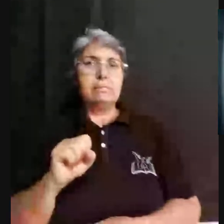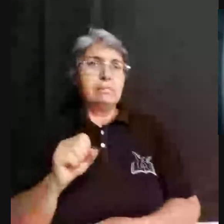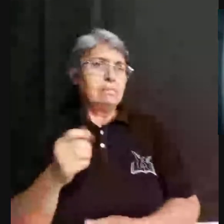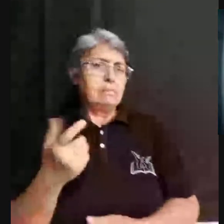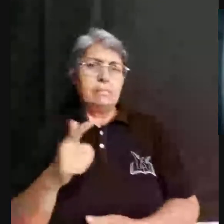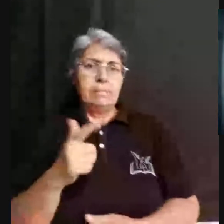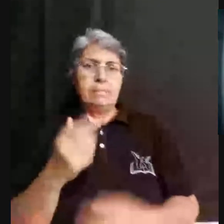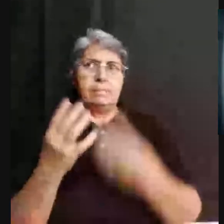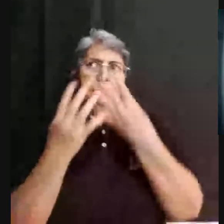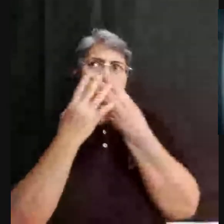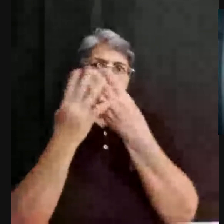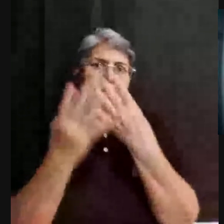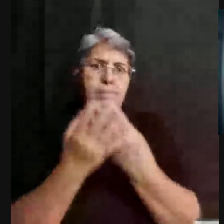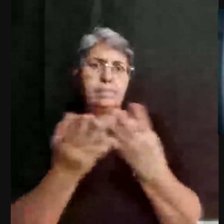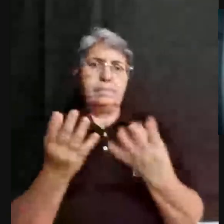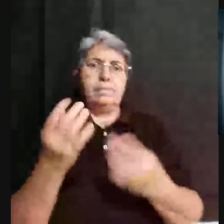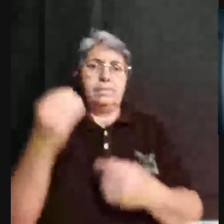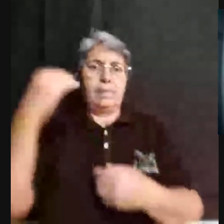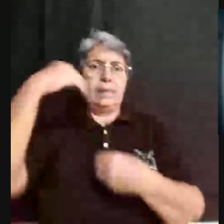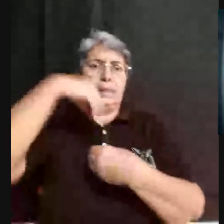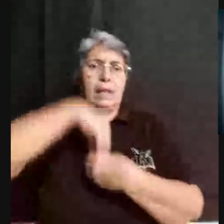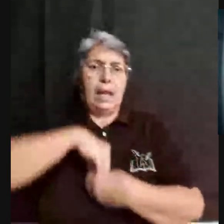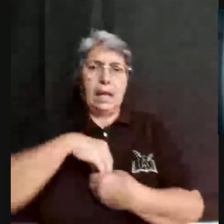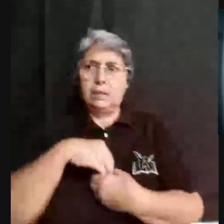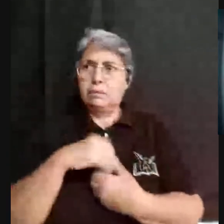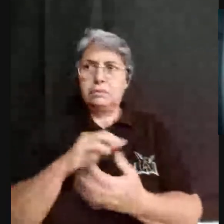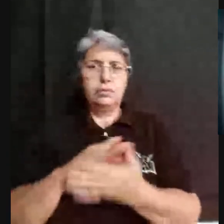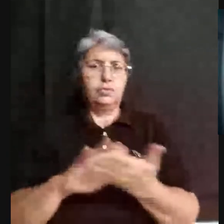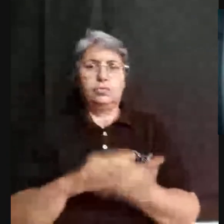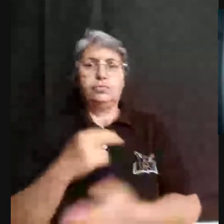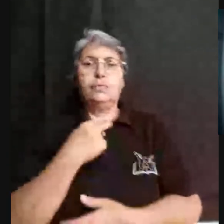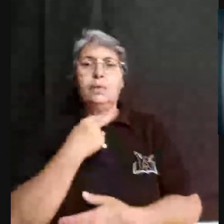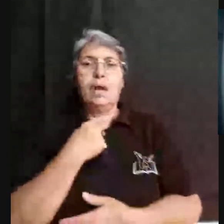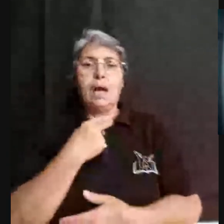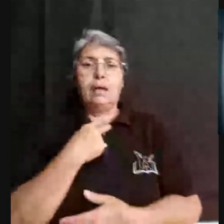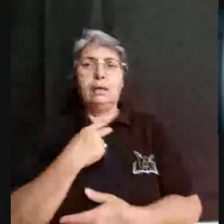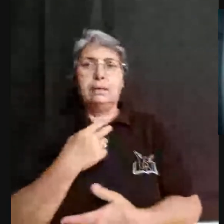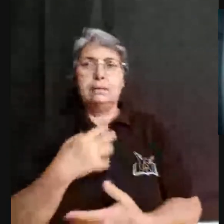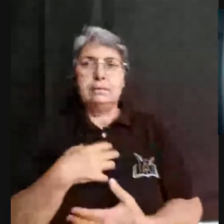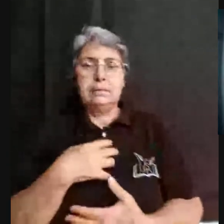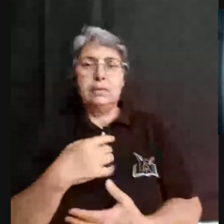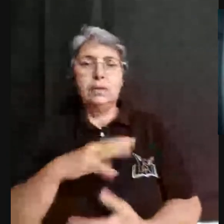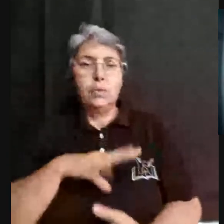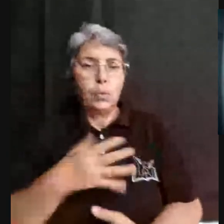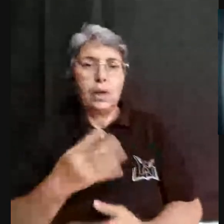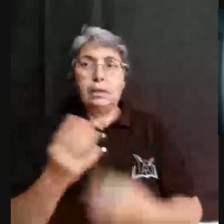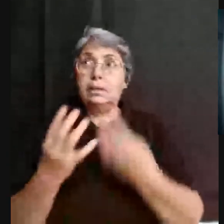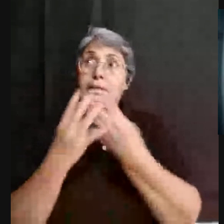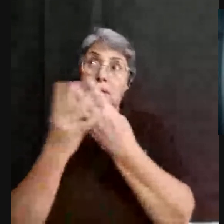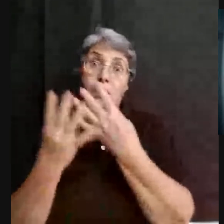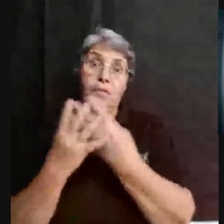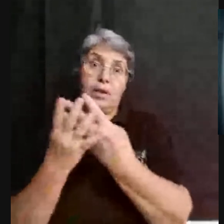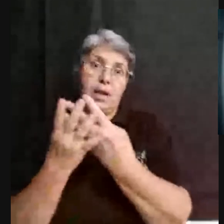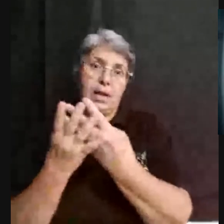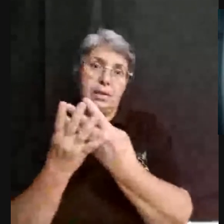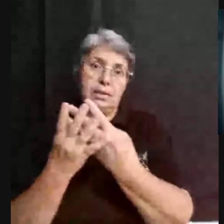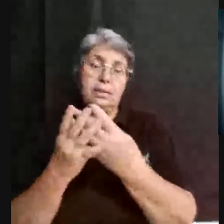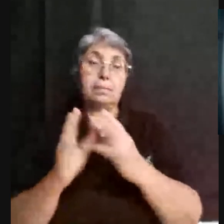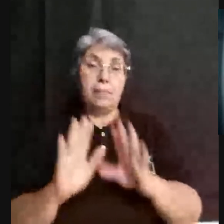devido espírito para fazer uma confissão. Mas, de fato, o pastor Smith faz uma confissão no ano